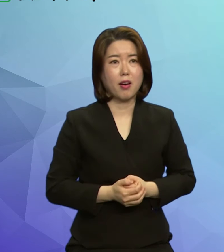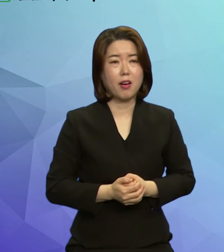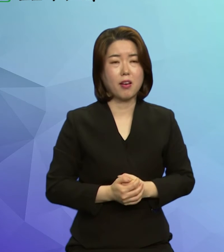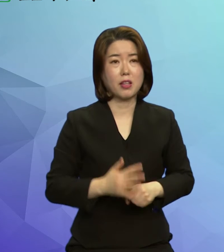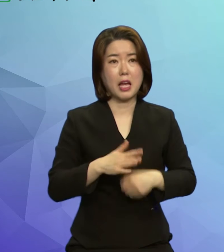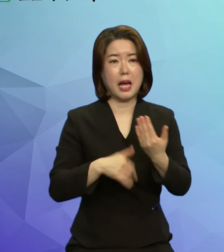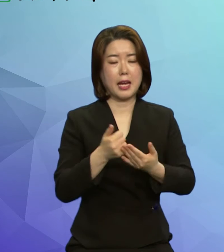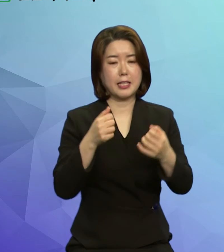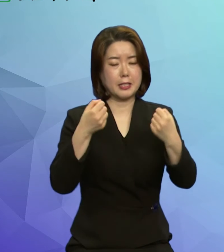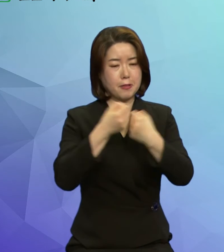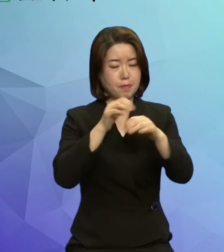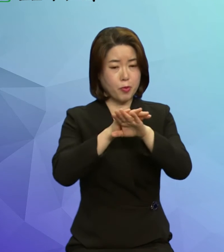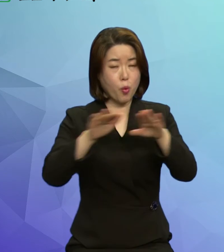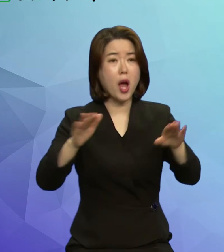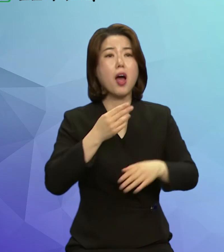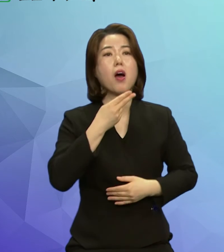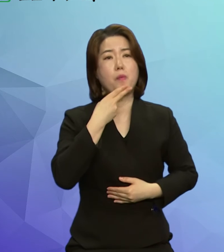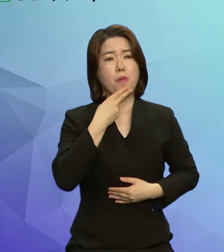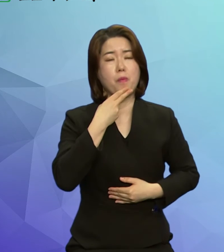하나님과 화해함이 없이